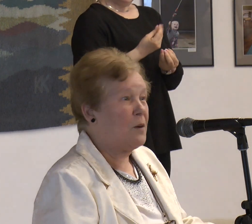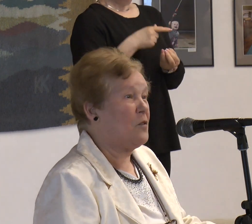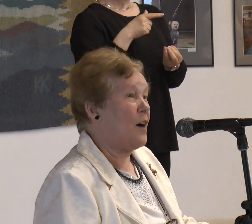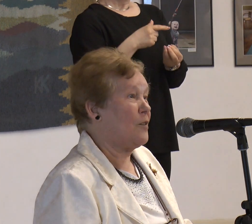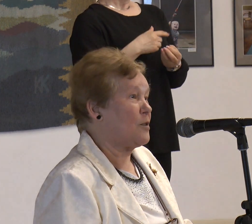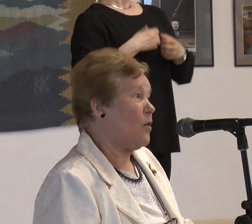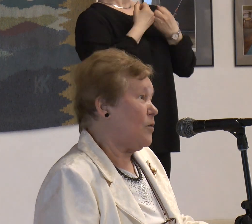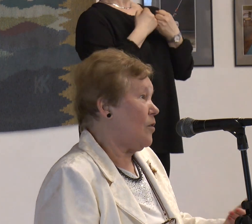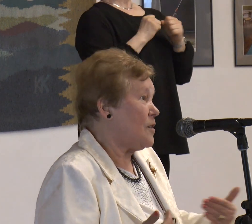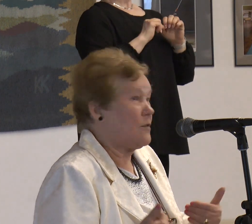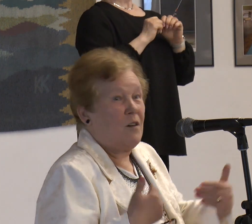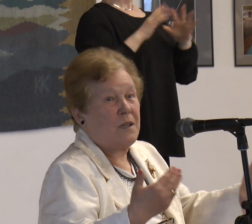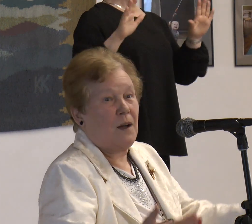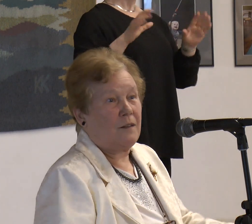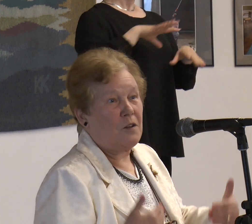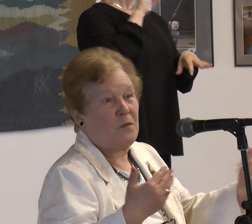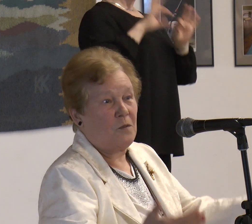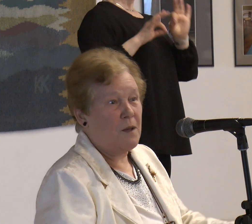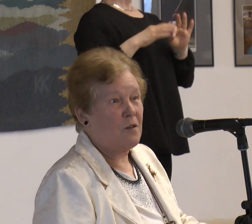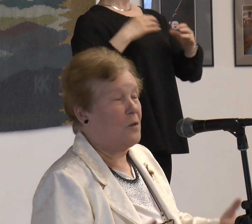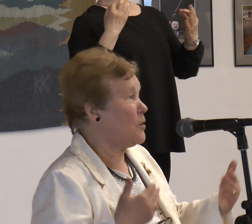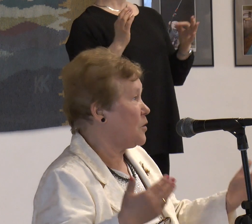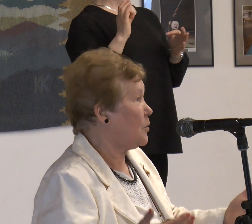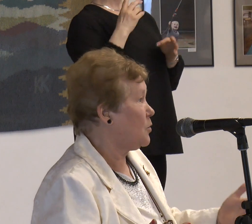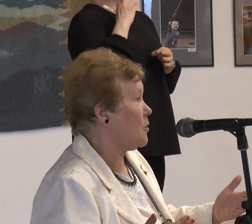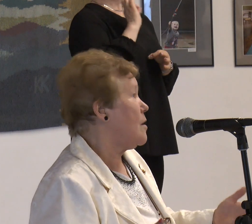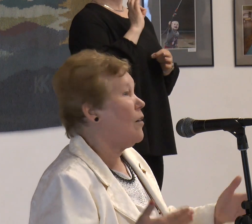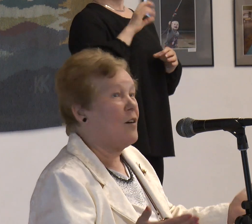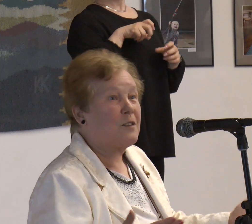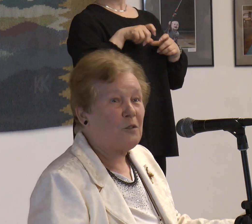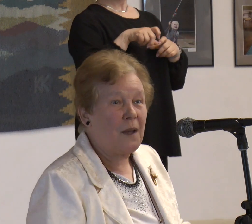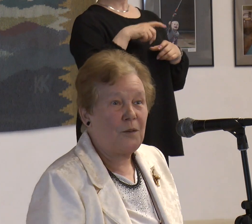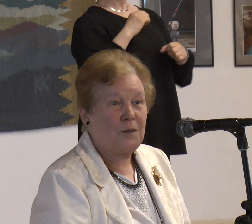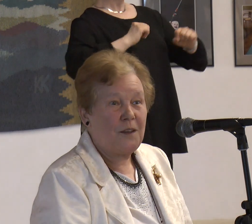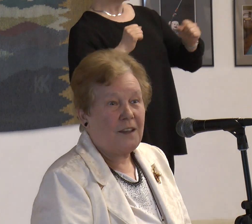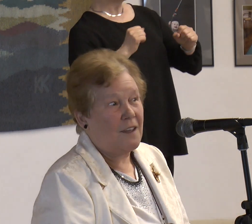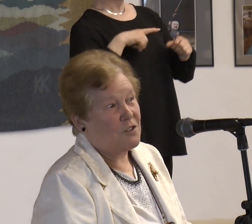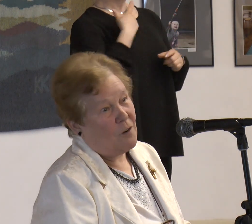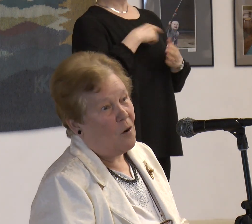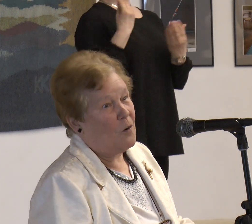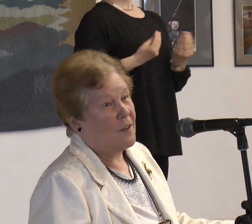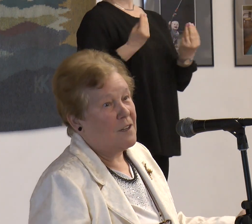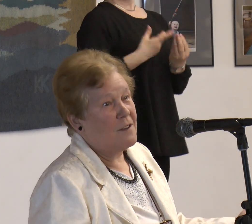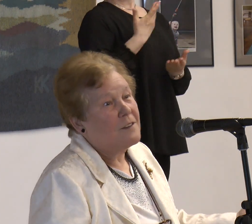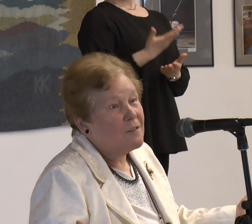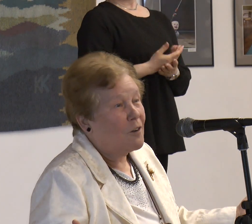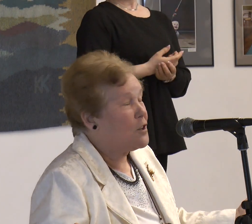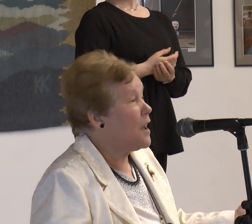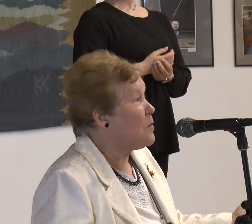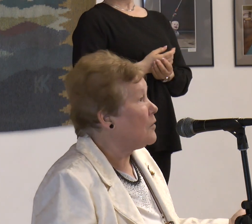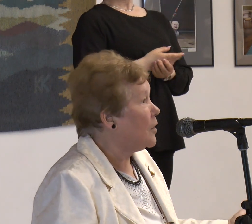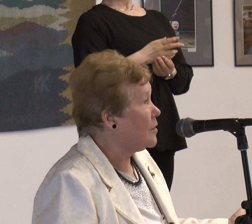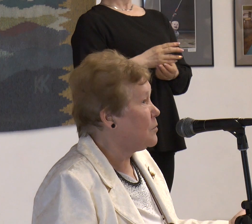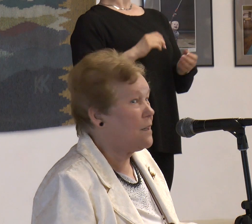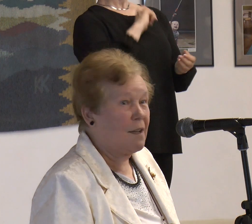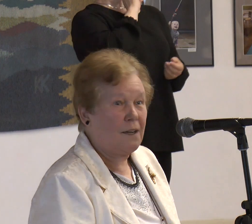én szabadon választok, akkor azt, amit már nagyon jól begyakoroltam, tudom, azt adom elő. És akkor így a